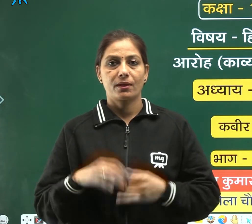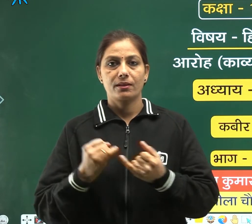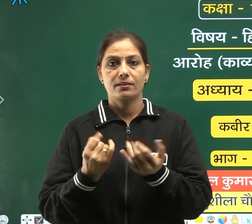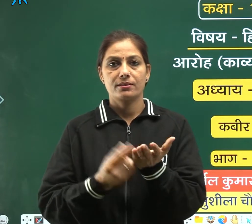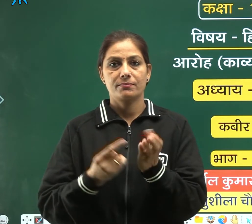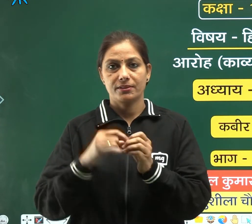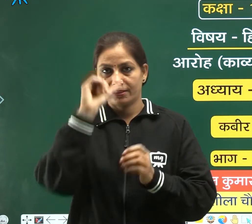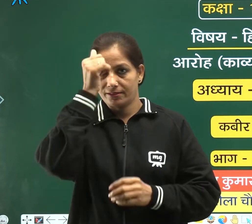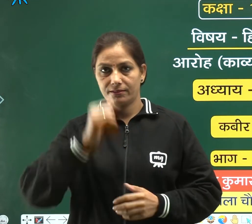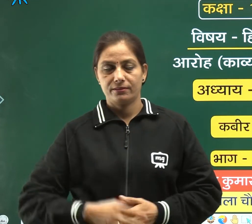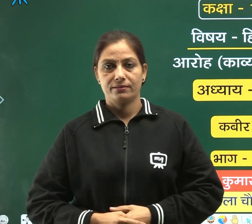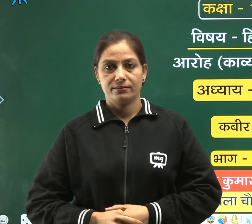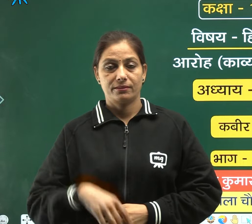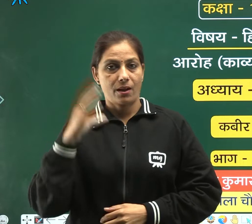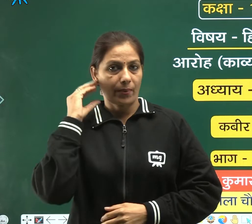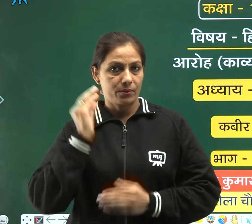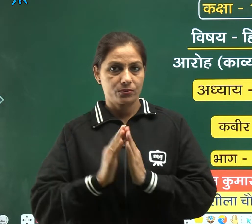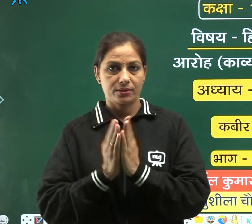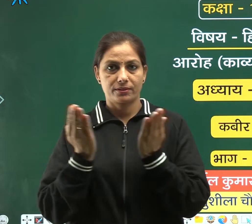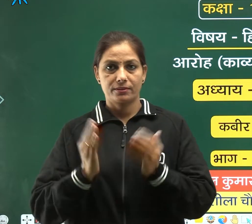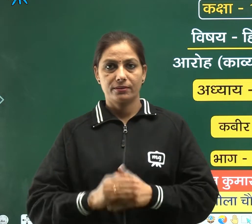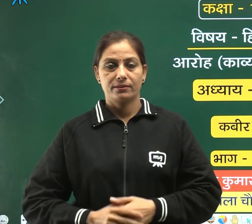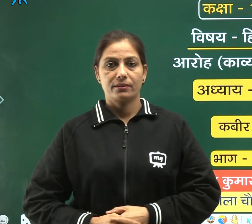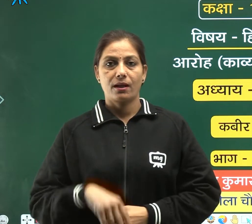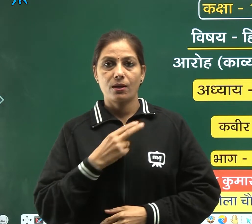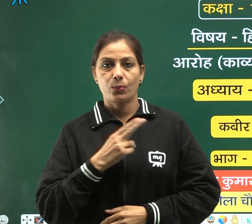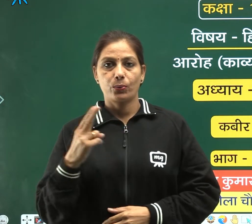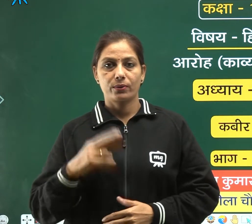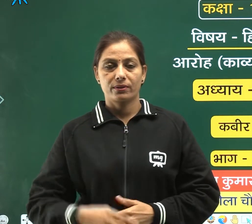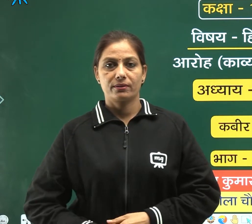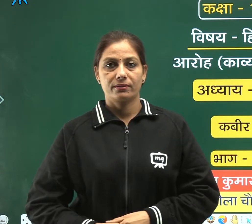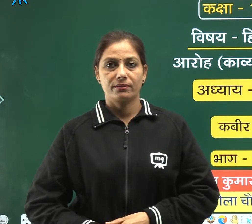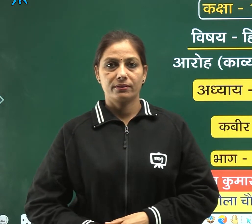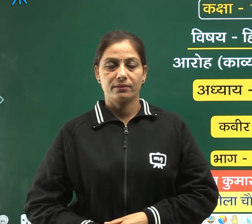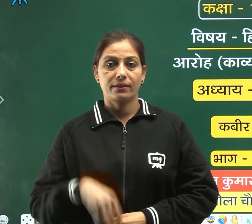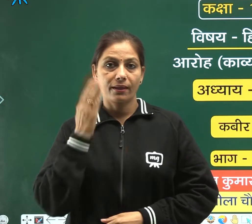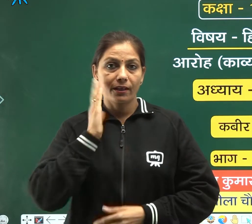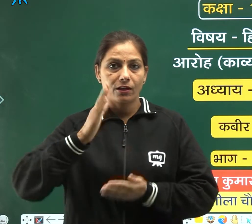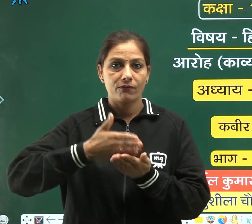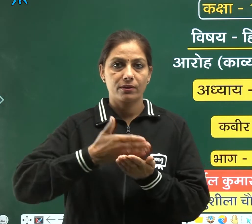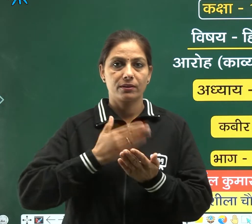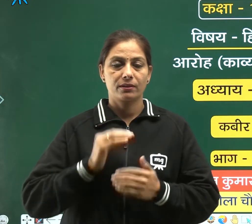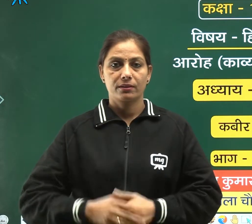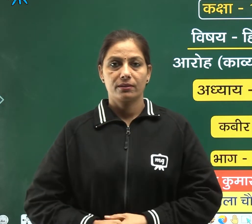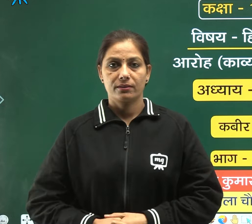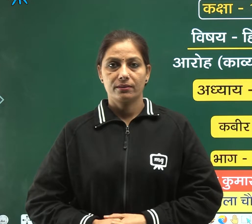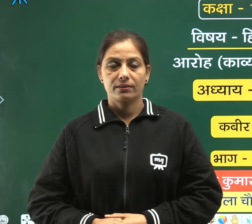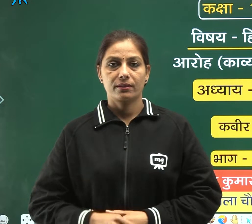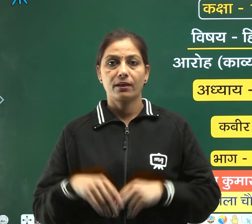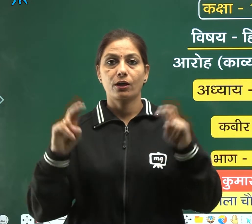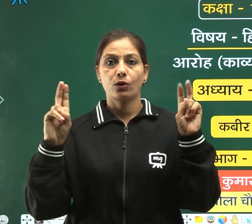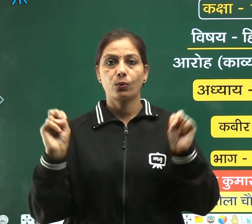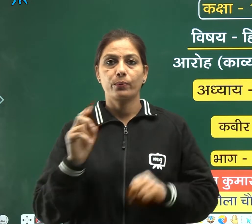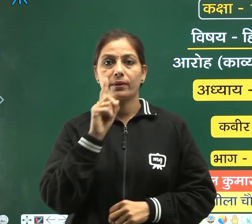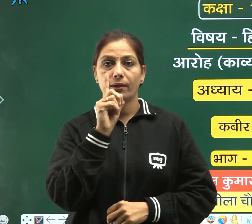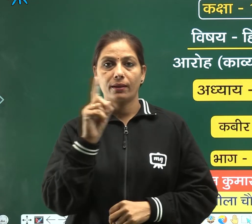विषय की पाठ्य पुस्तक आरोह के काव्य खंड के अध्याय 11